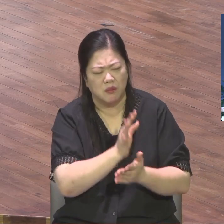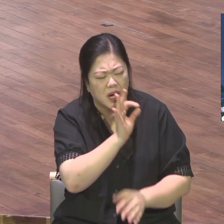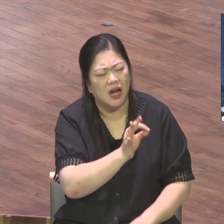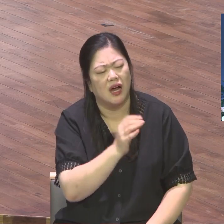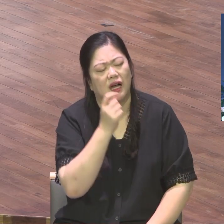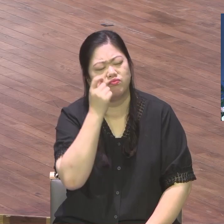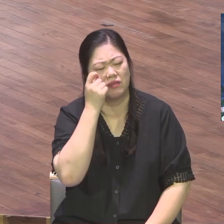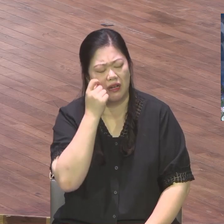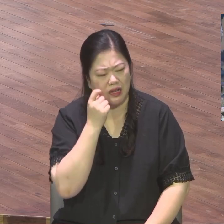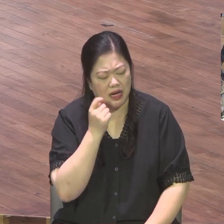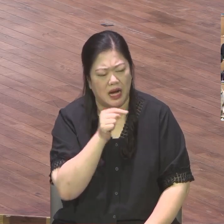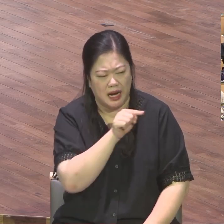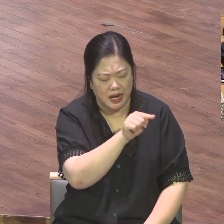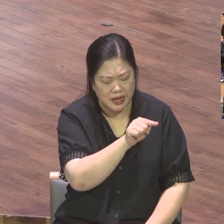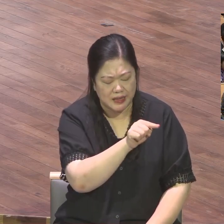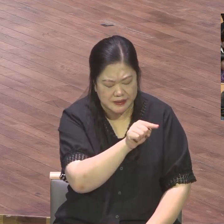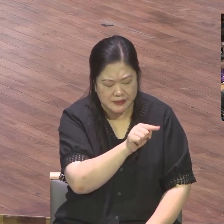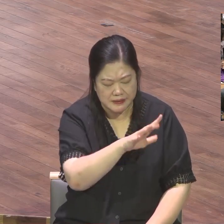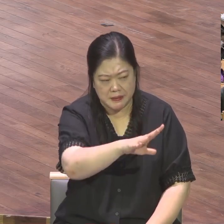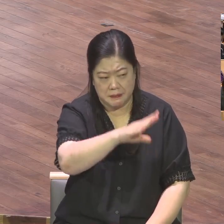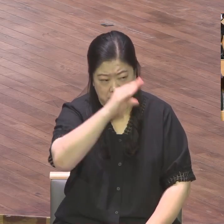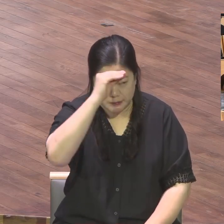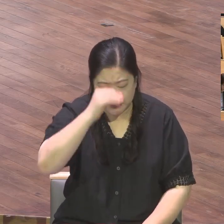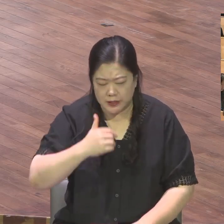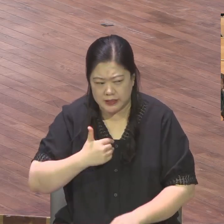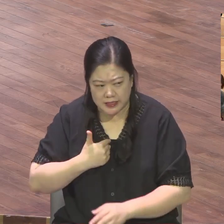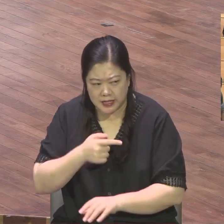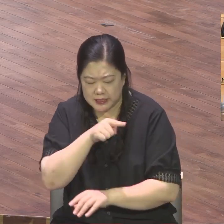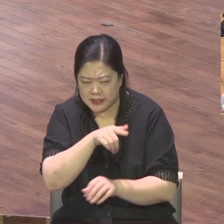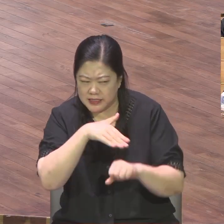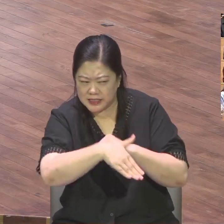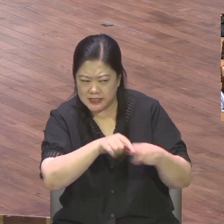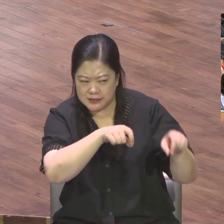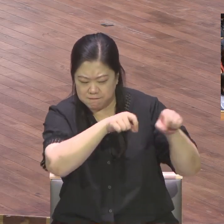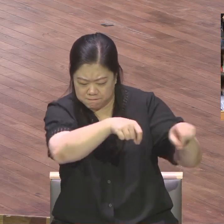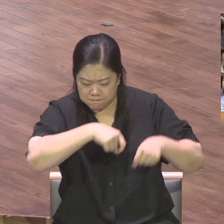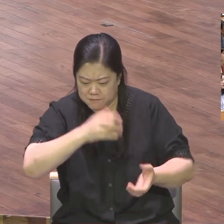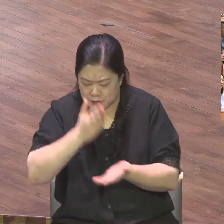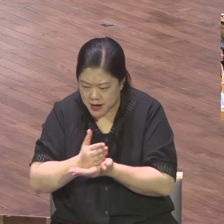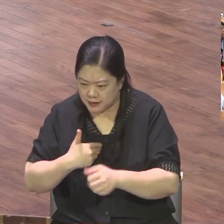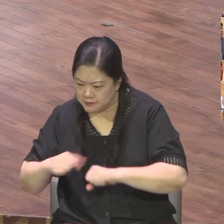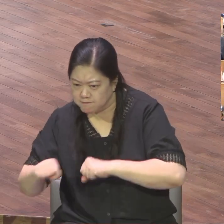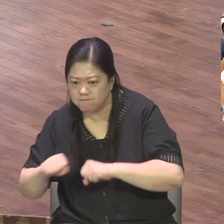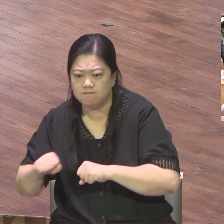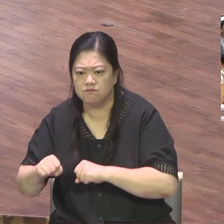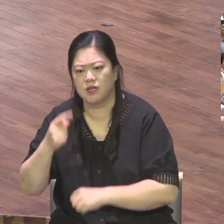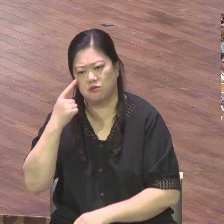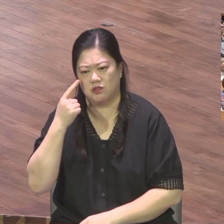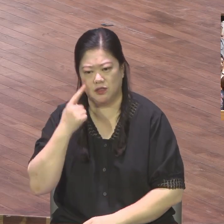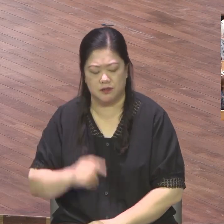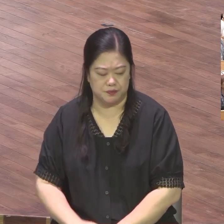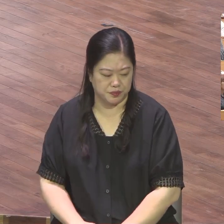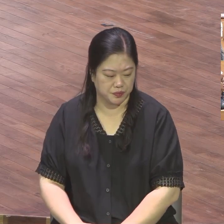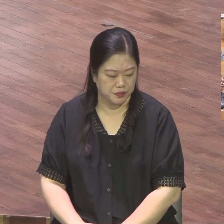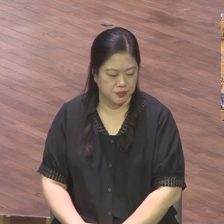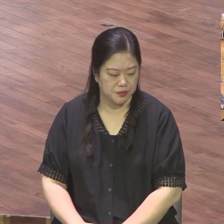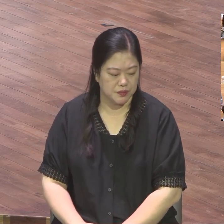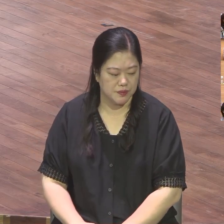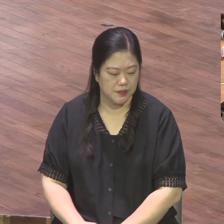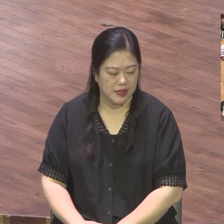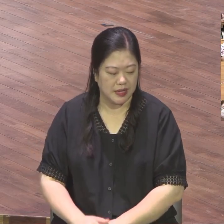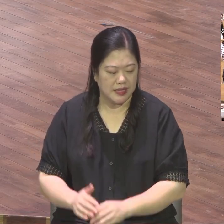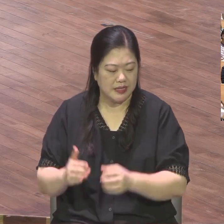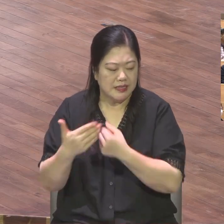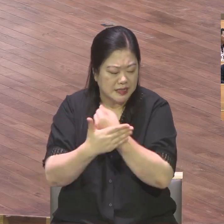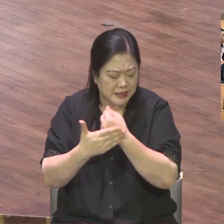17절 봅니다. 믿는 자들에게는 이런 표적이 따르리니 곧 그들이 내 이름으로 귀신을 쫓아내 새 방언을 말하며